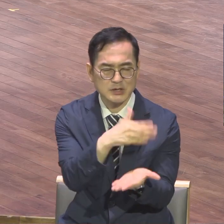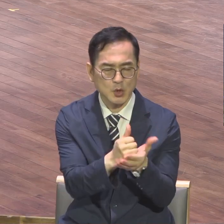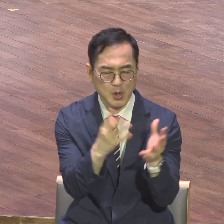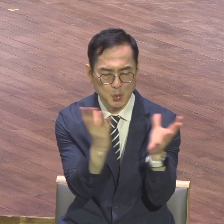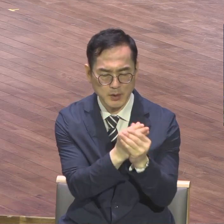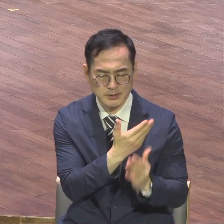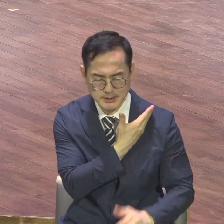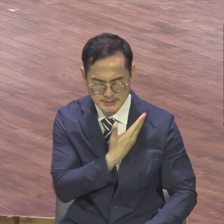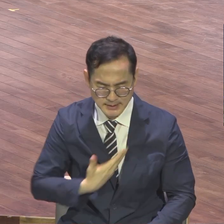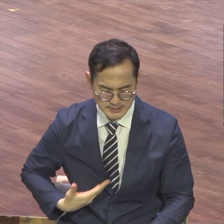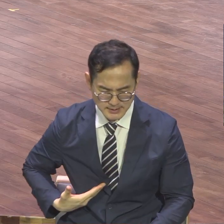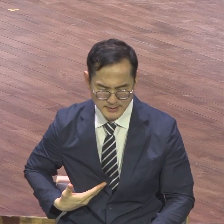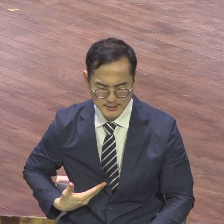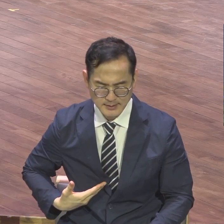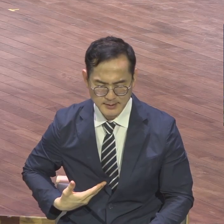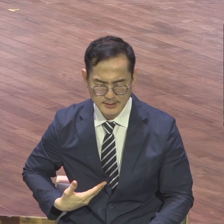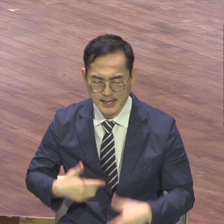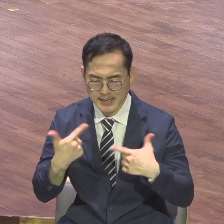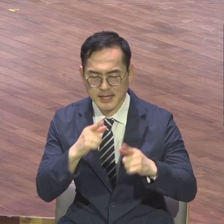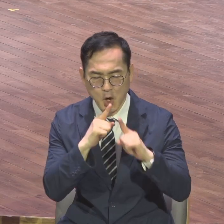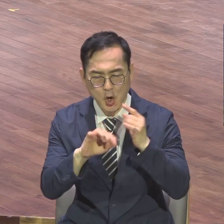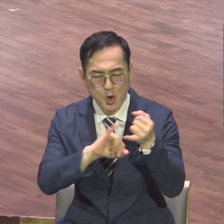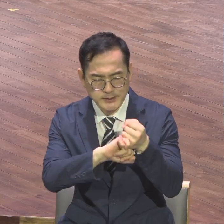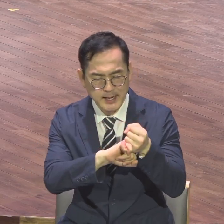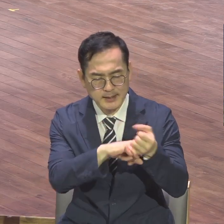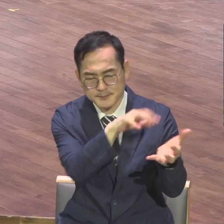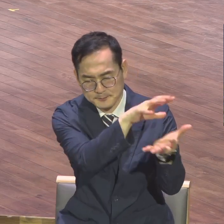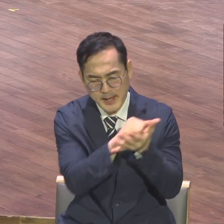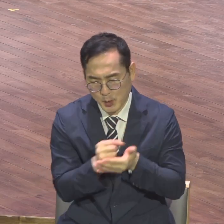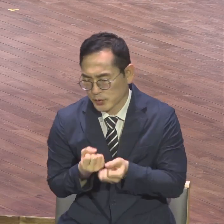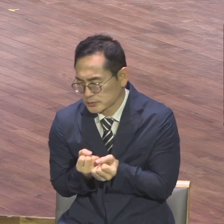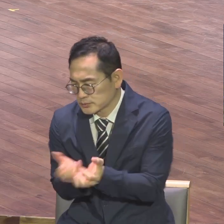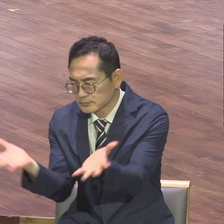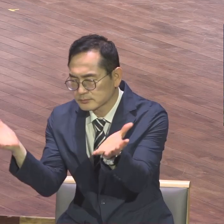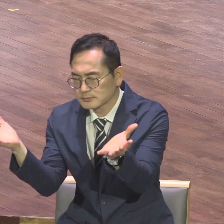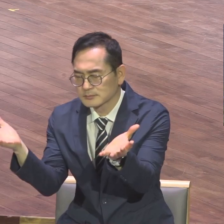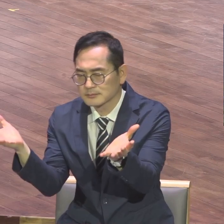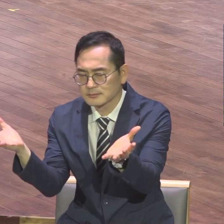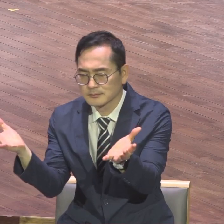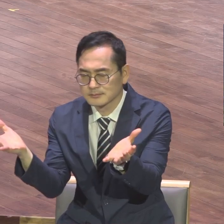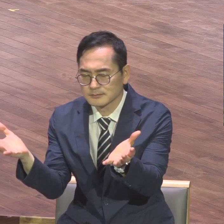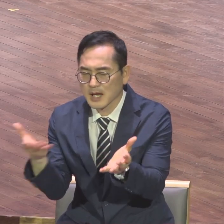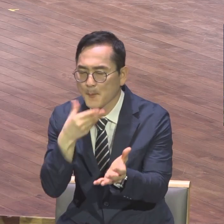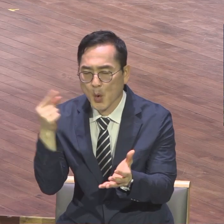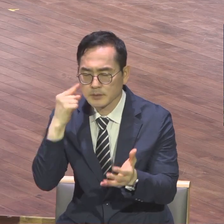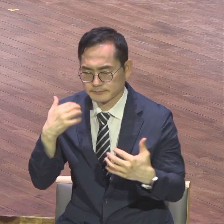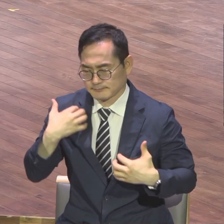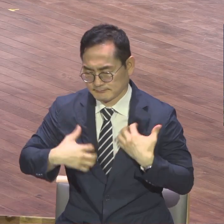제자로 항상 언약 전달하는 자로 복음의 중요성을 누리는 자가